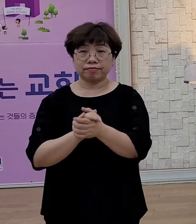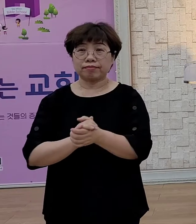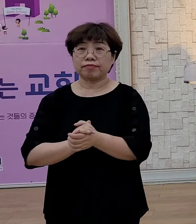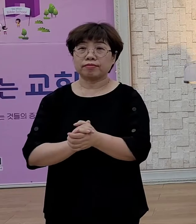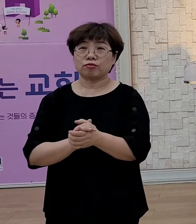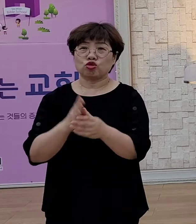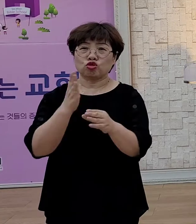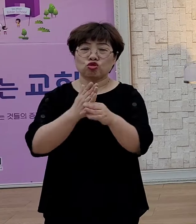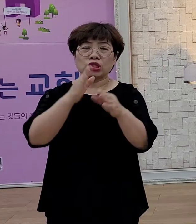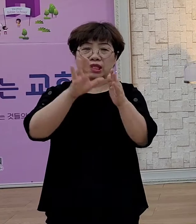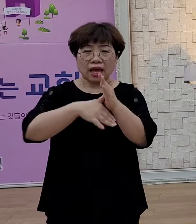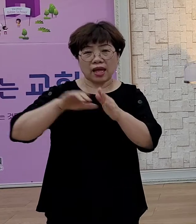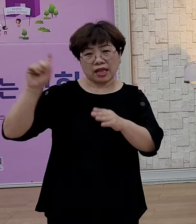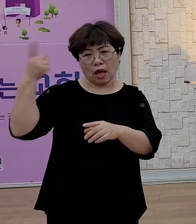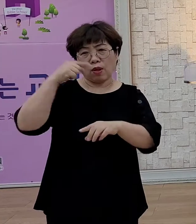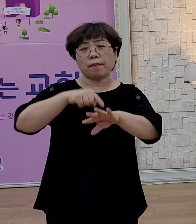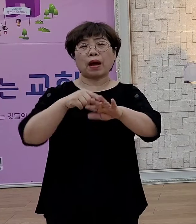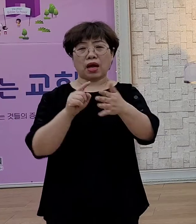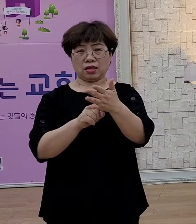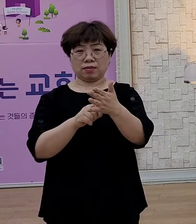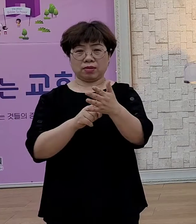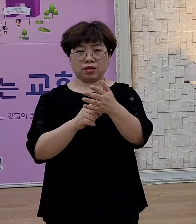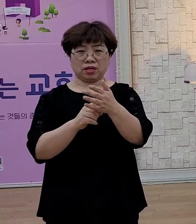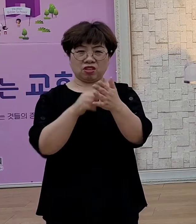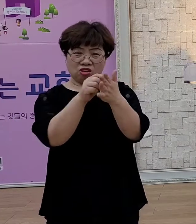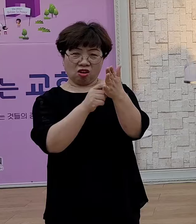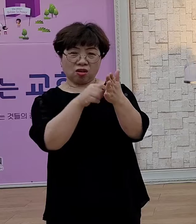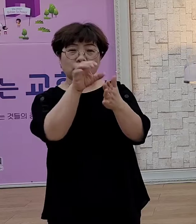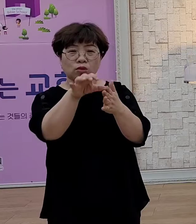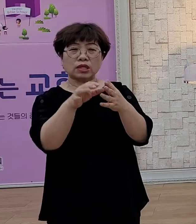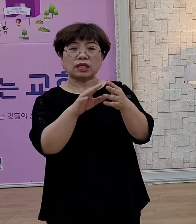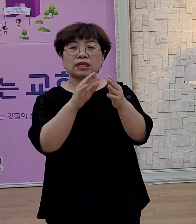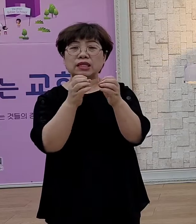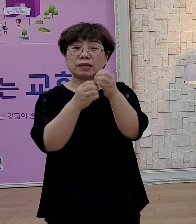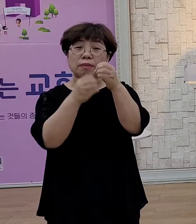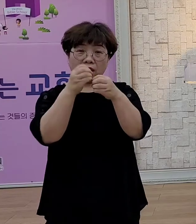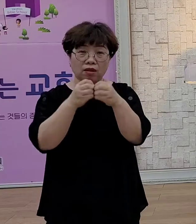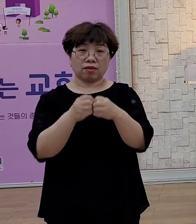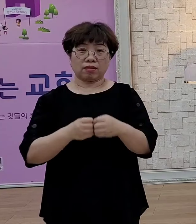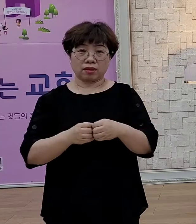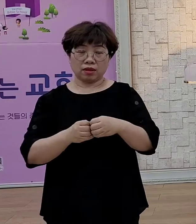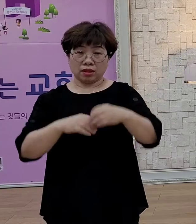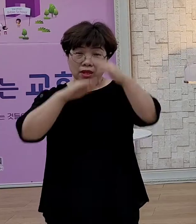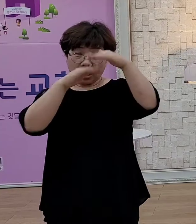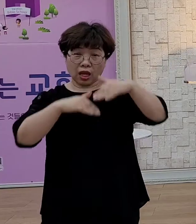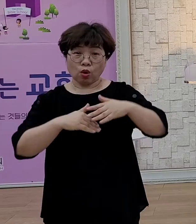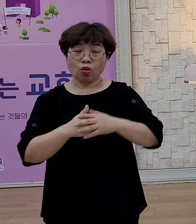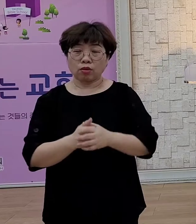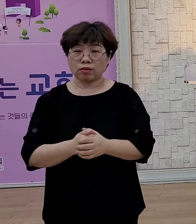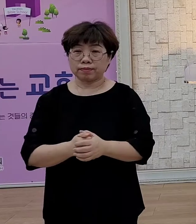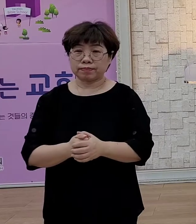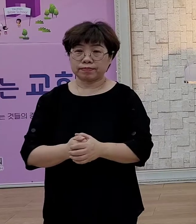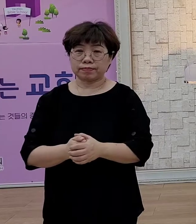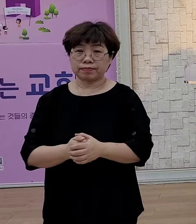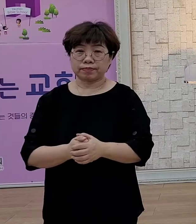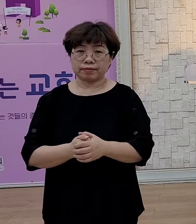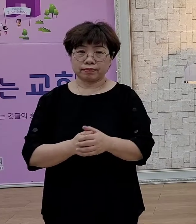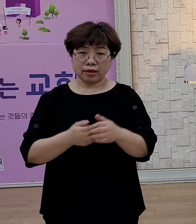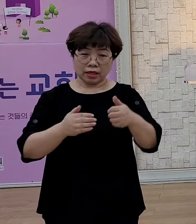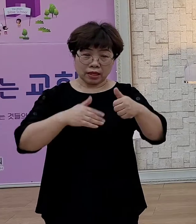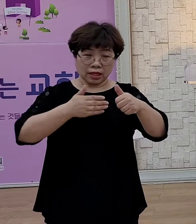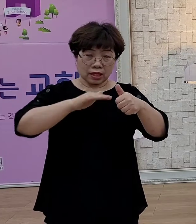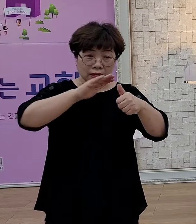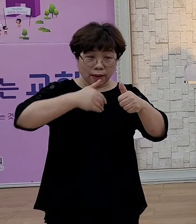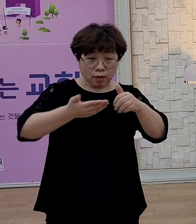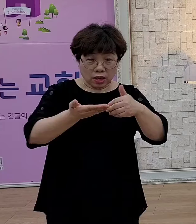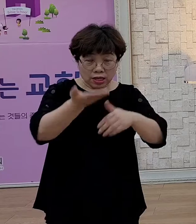이 시의 고백이 어떻게 해서 나오게 됐냐면 좀 거슬러 올라가 보면 다윗이 어느 날